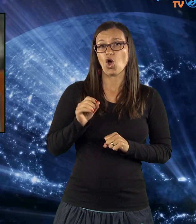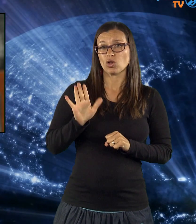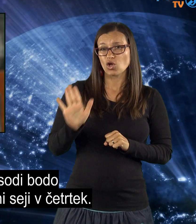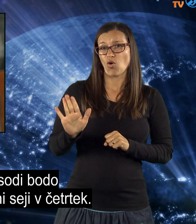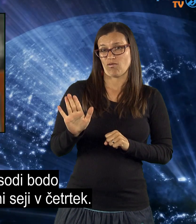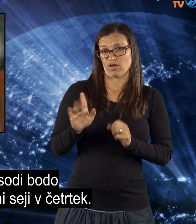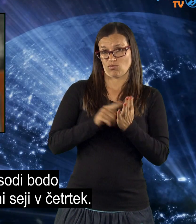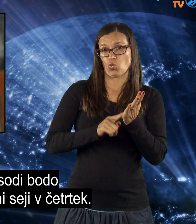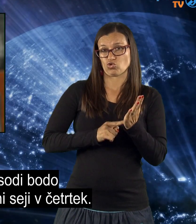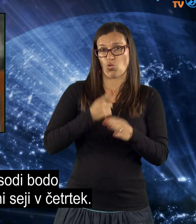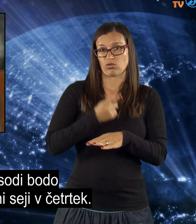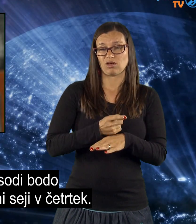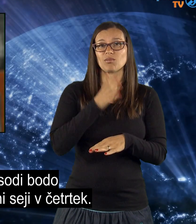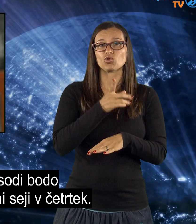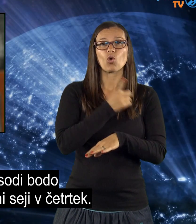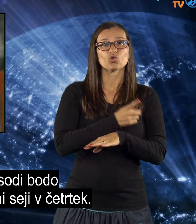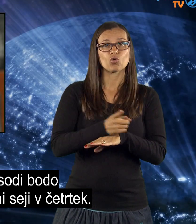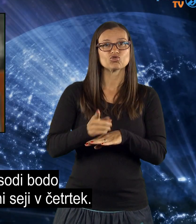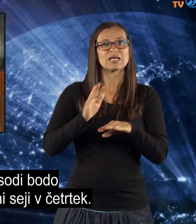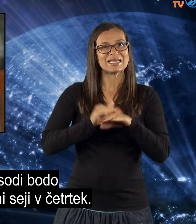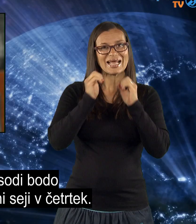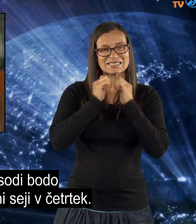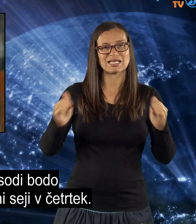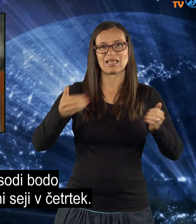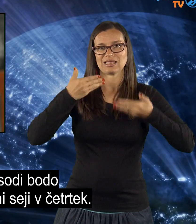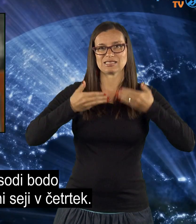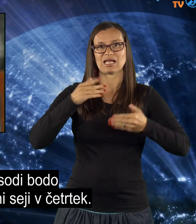O njegovi usodi bodo odločali na izredni seji v četrtek.